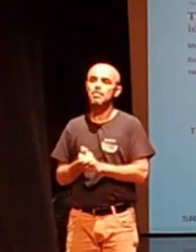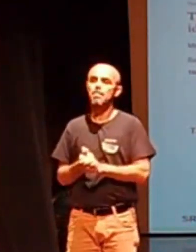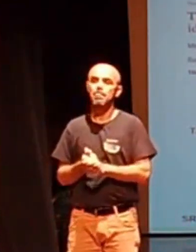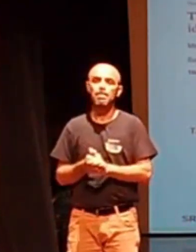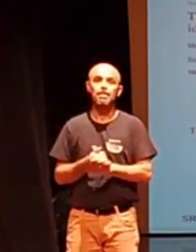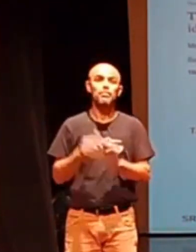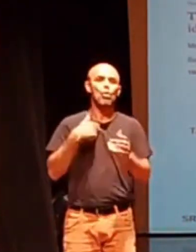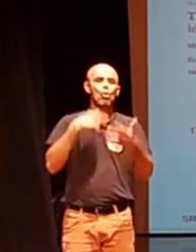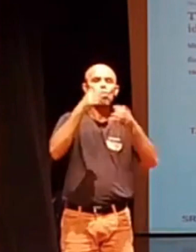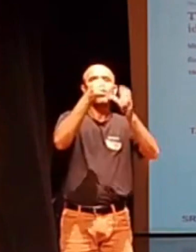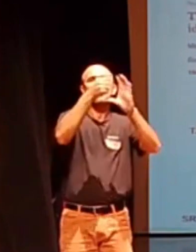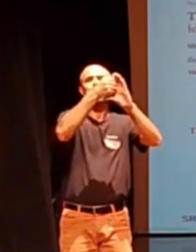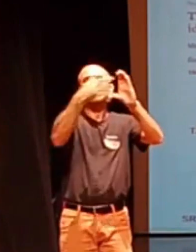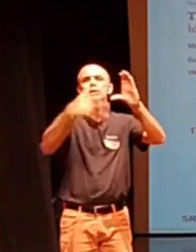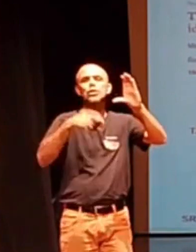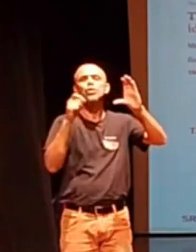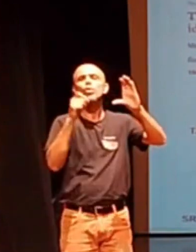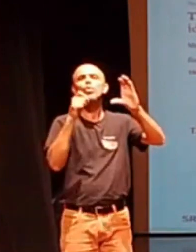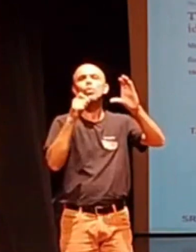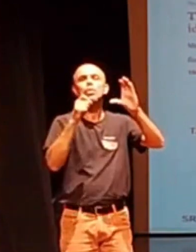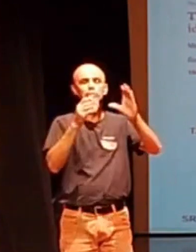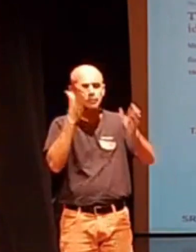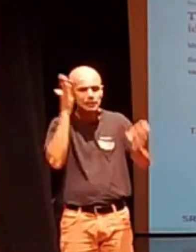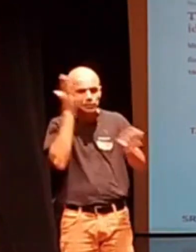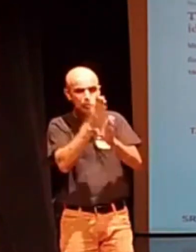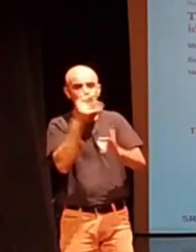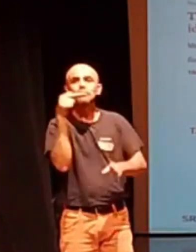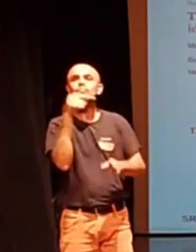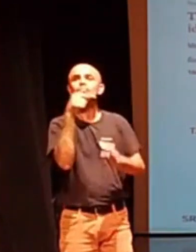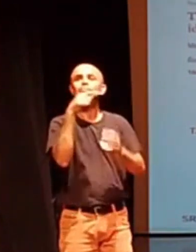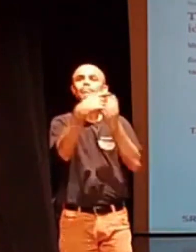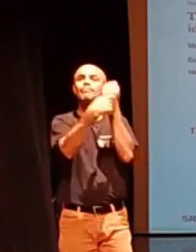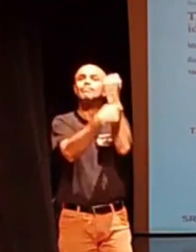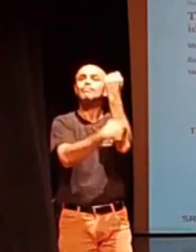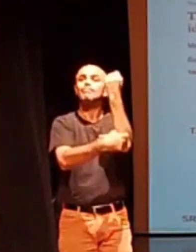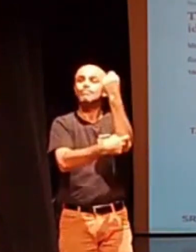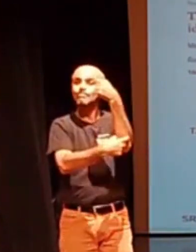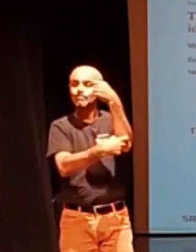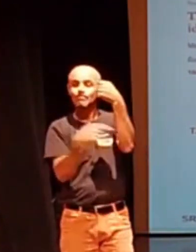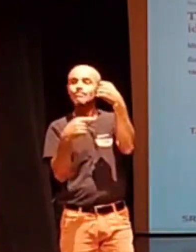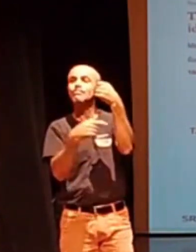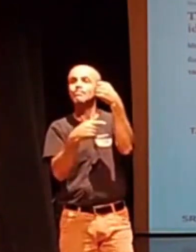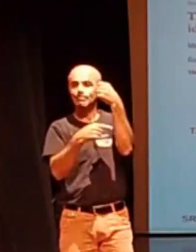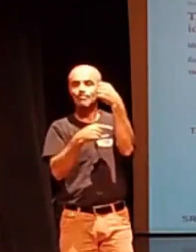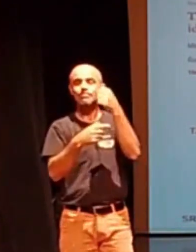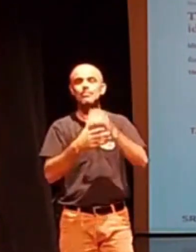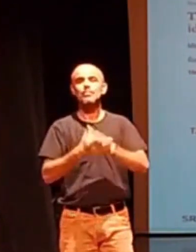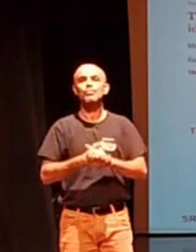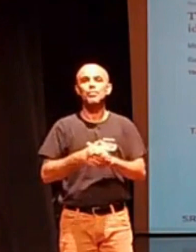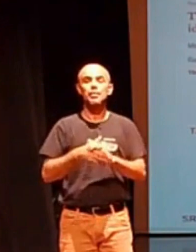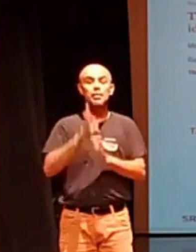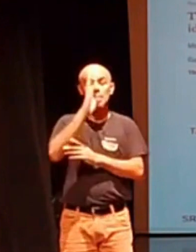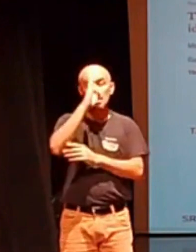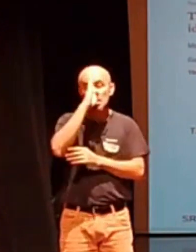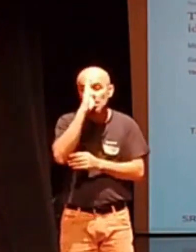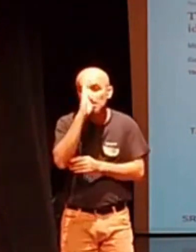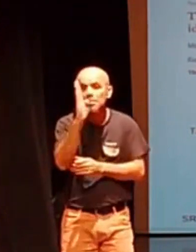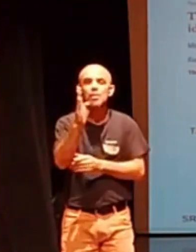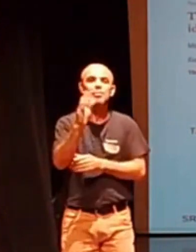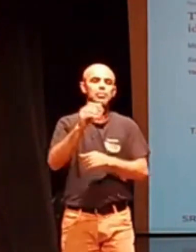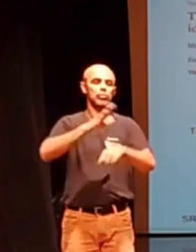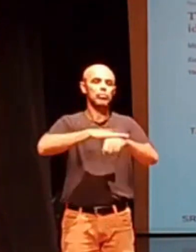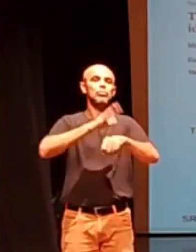a outras características que podem estar levando a essa condição da escoliose, e principalmente